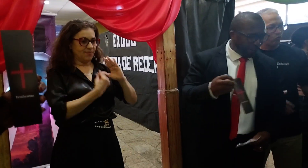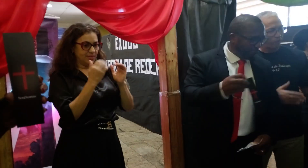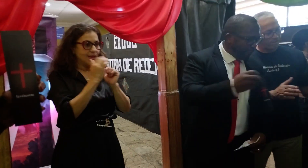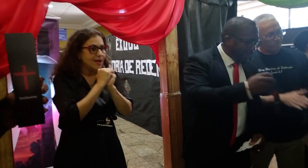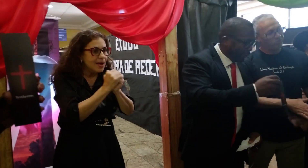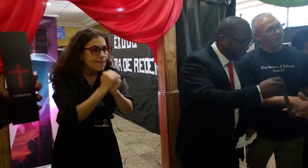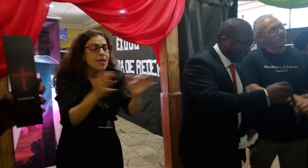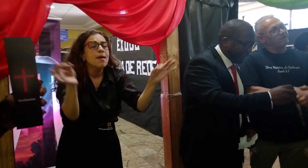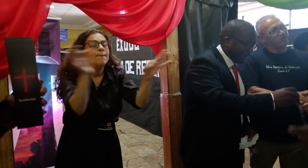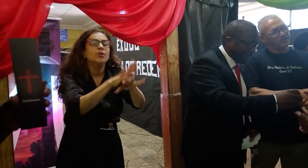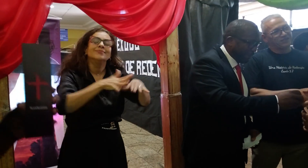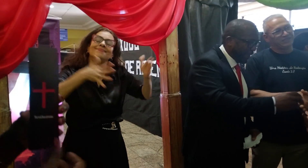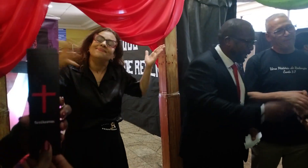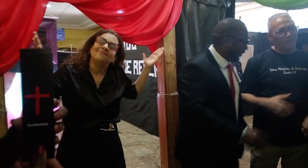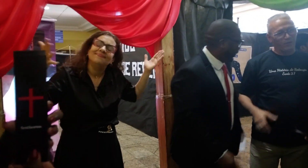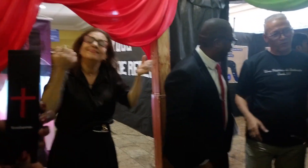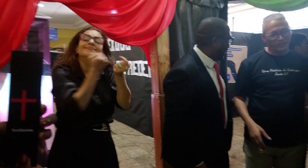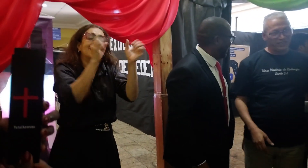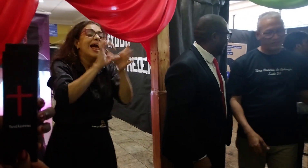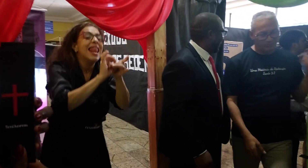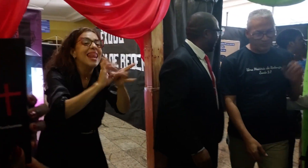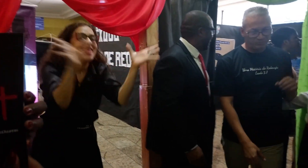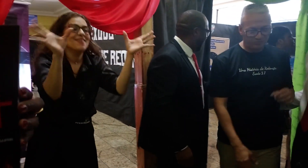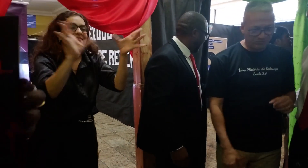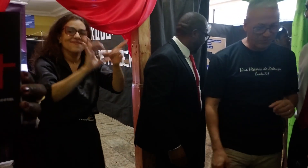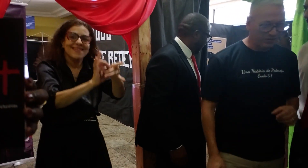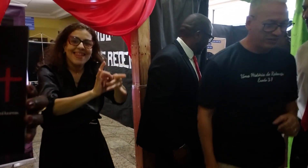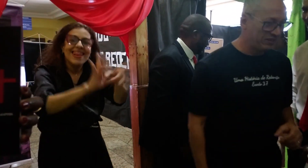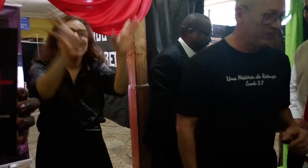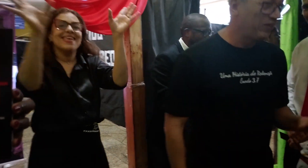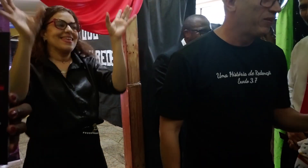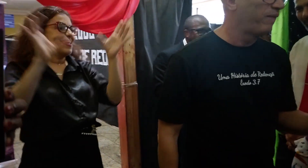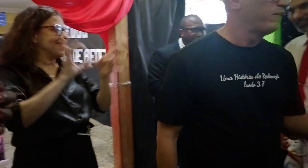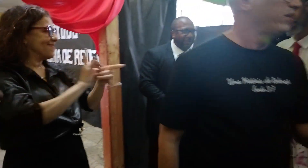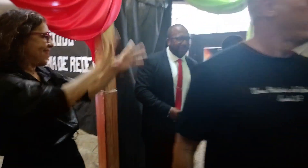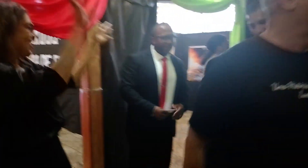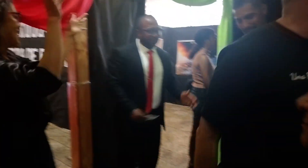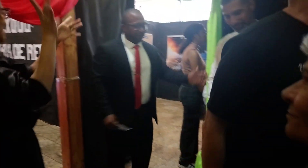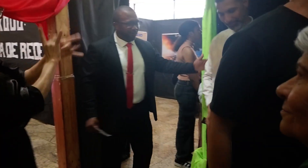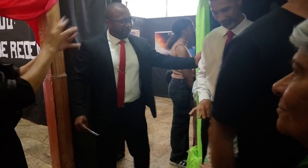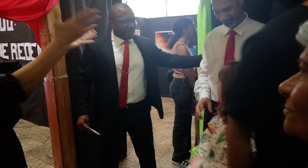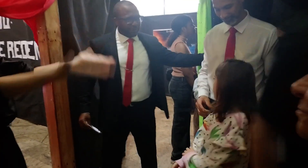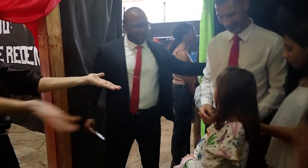consumado. Está pago. Obrigada. Amém. Glória a Deus.